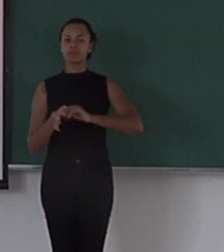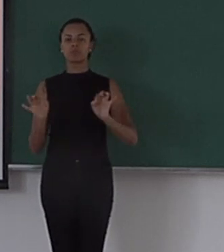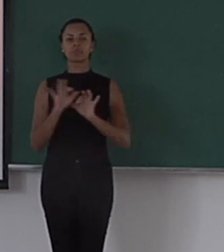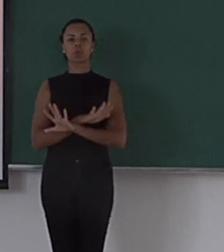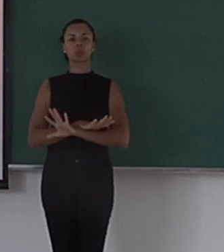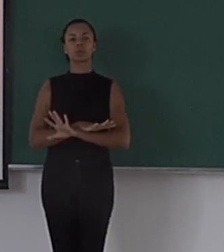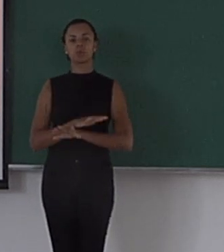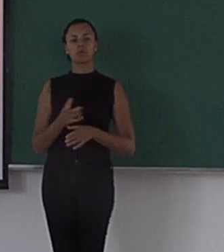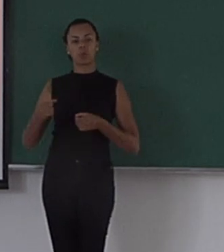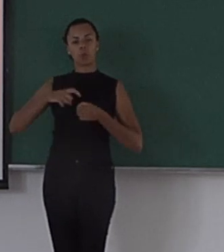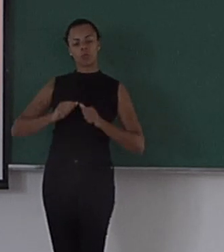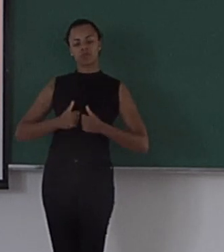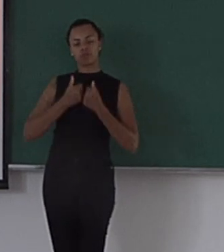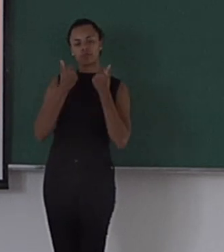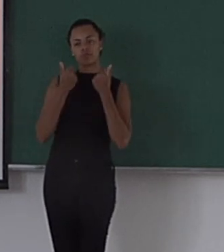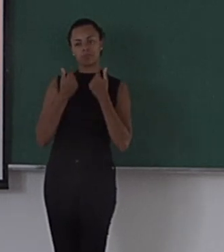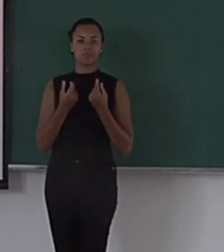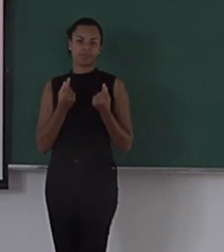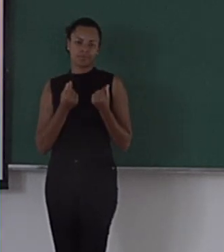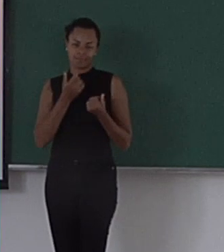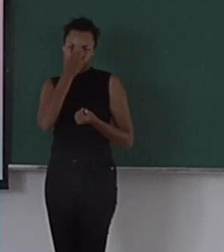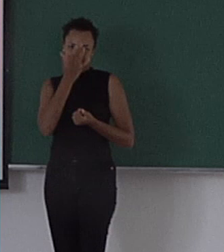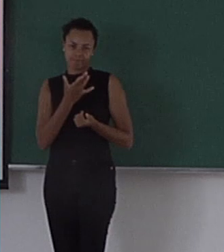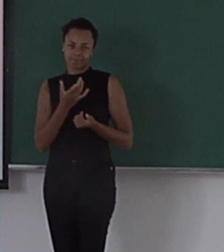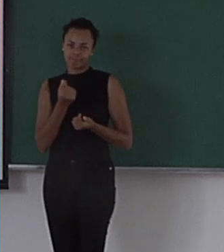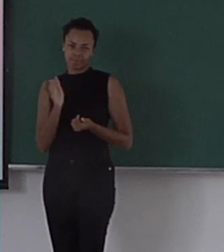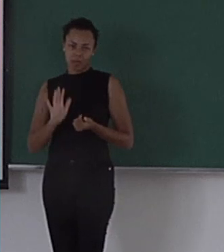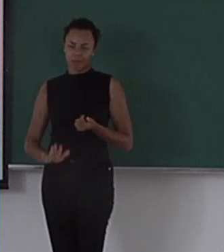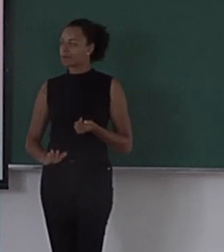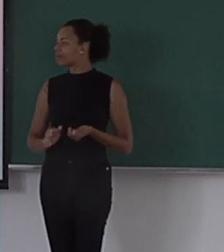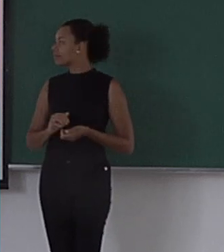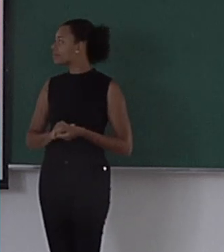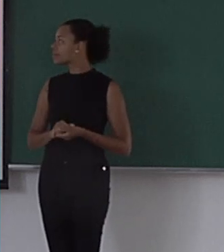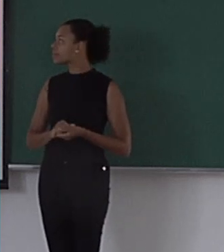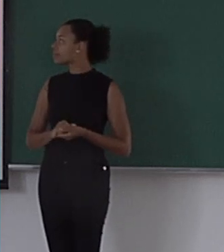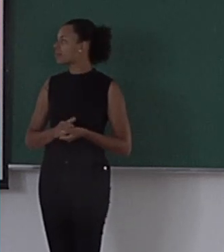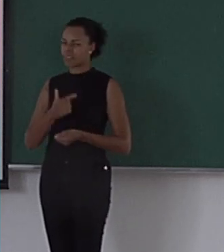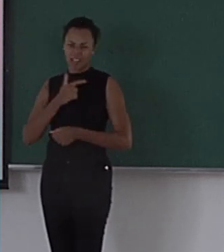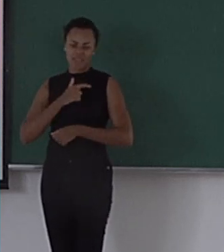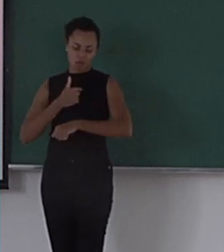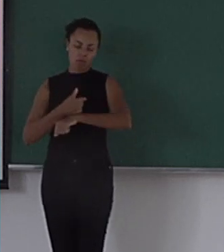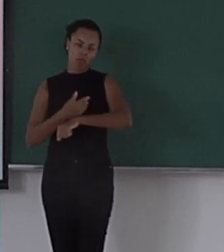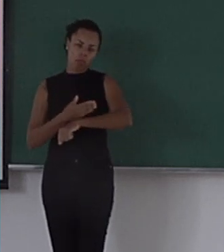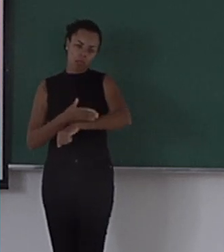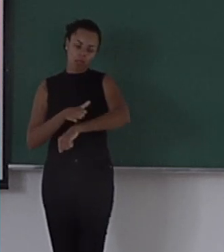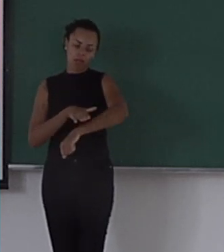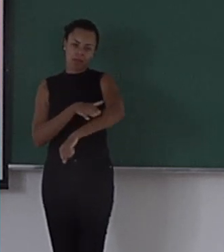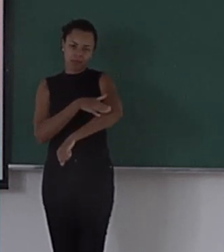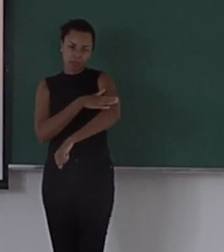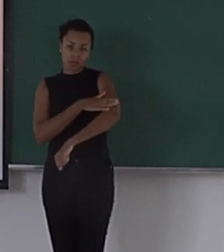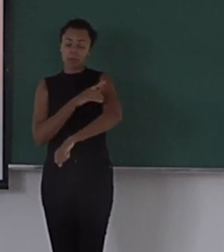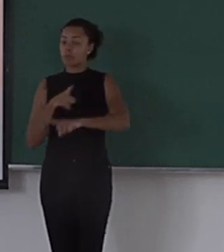totalmente epitelizado. E um preço, né, muito barato. Né? Então, fica com esse aspecto muito feio, né? Mas